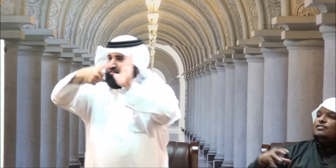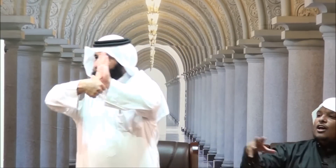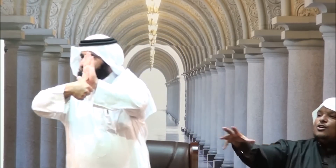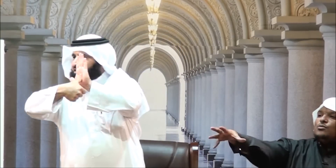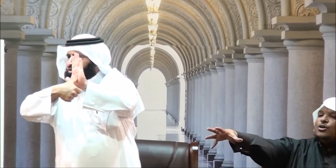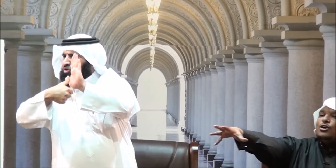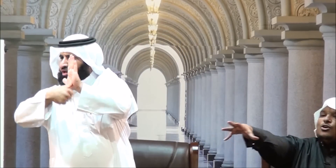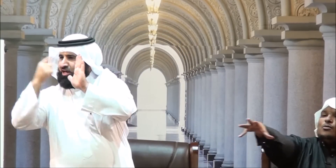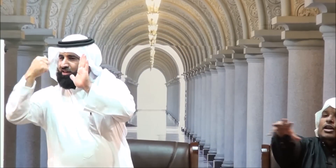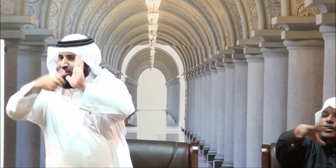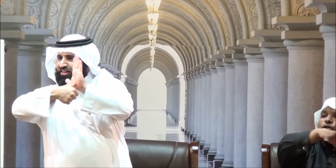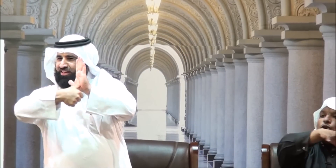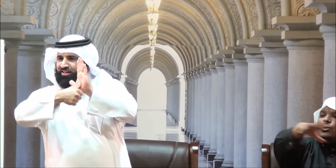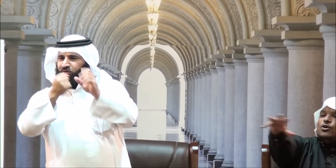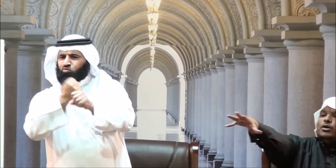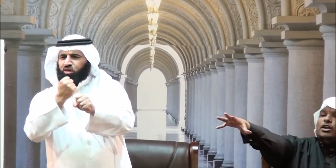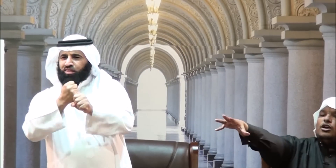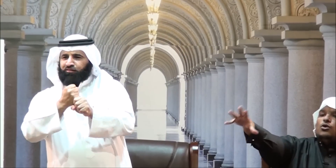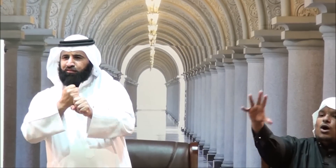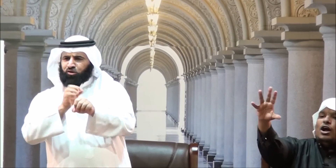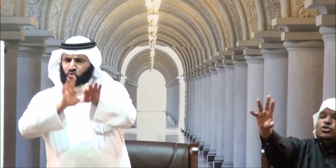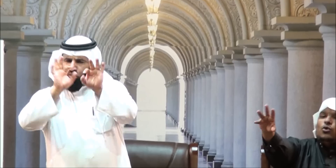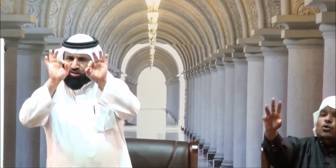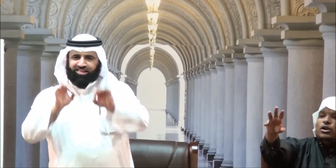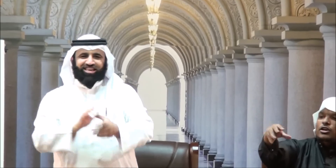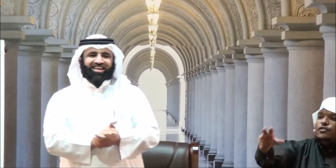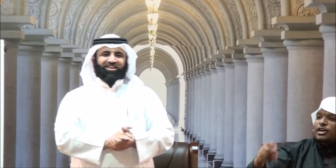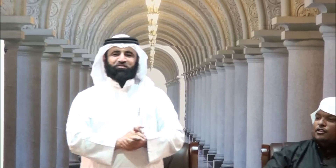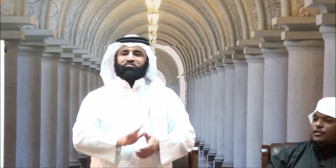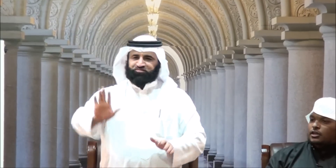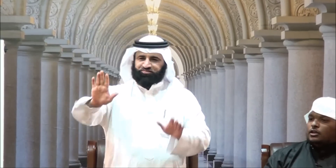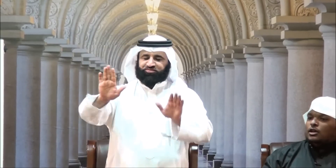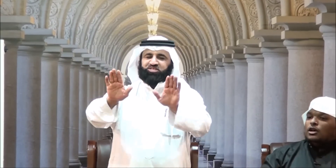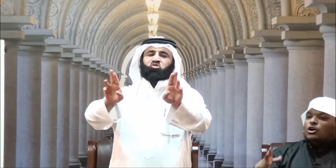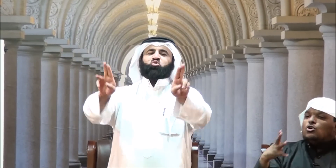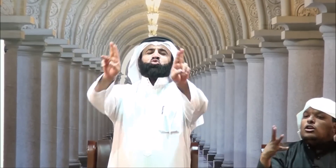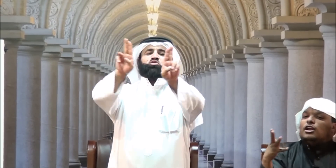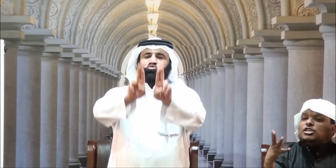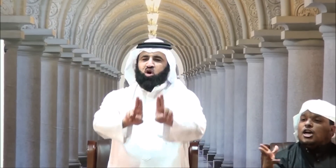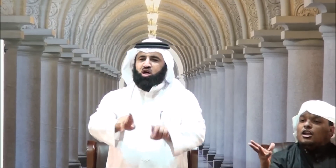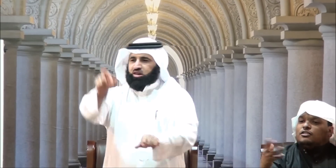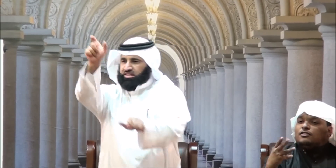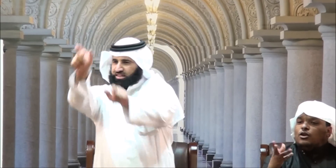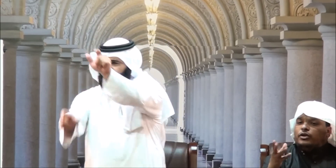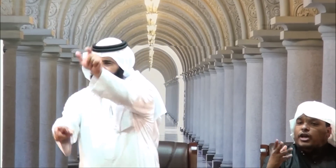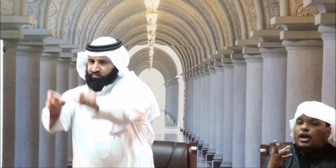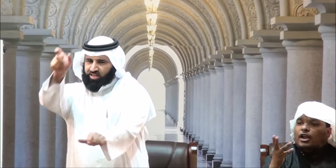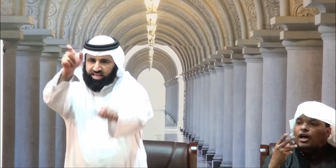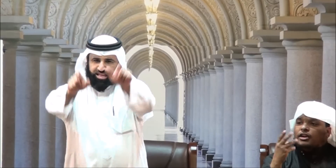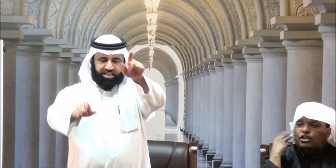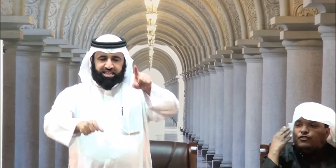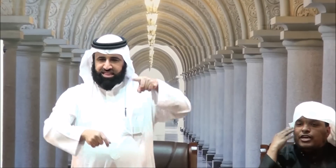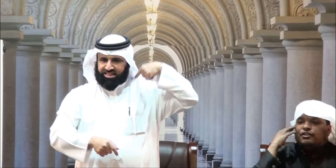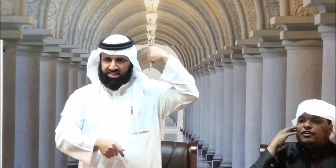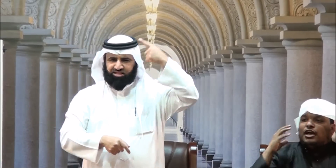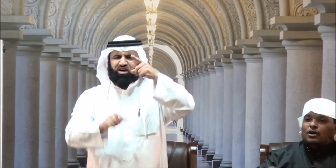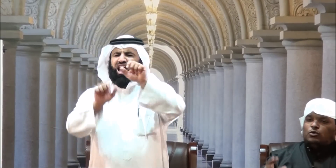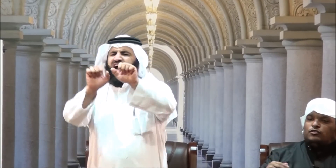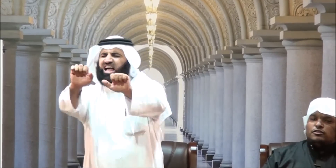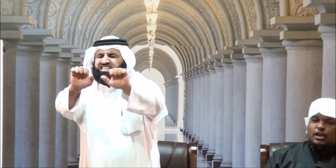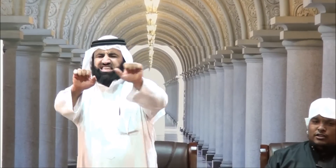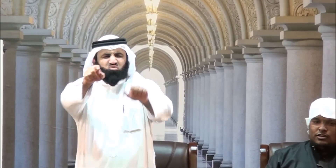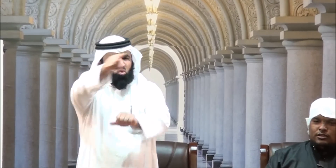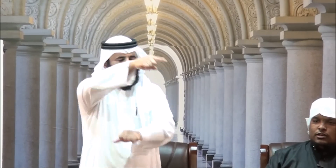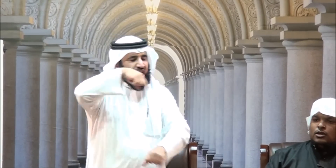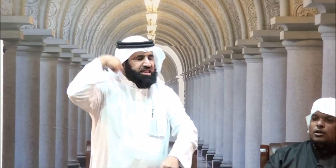انا اسالكم كلكم الحين، كلكم اللي كل واحد واللي يفكر فيه، كل الاشياء اللي تسالون عنها الان اللي تفكر فيها